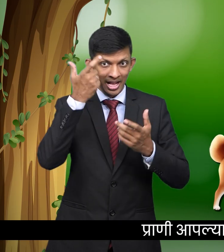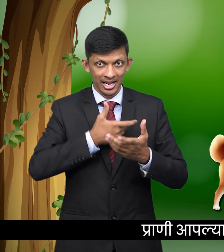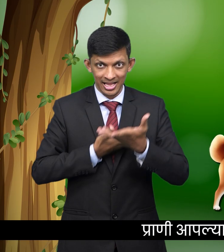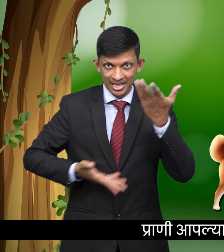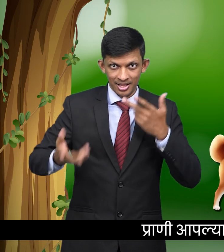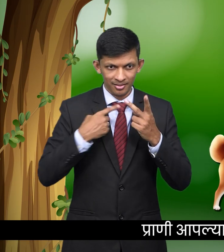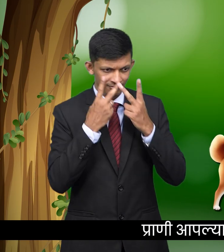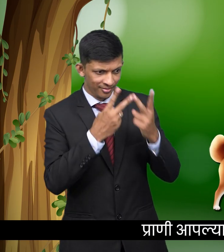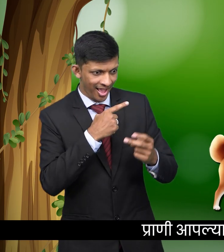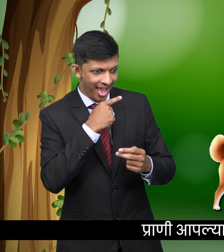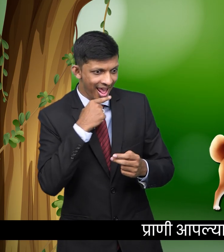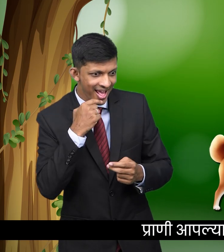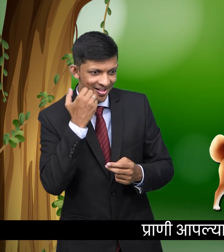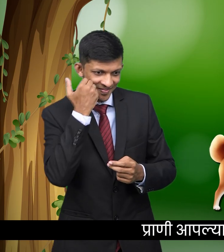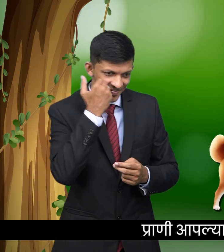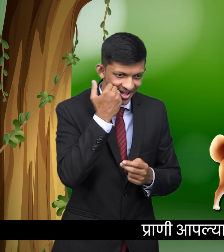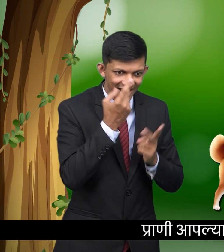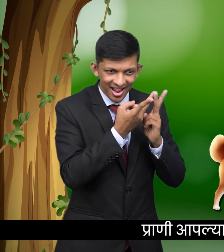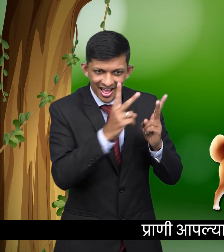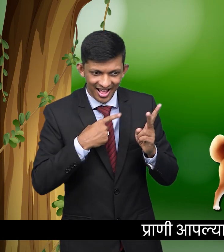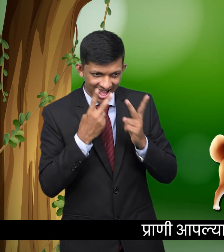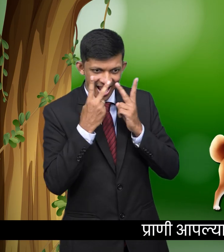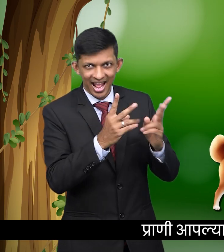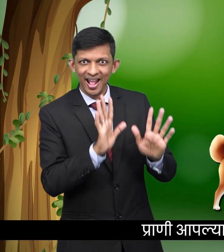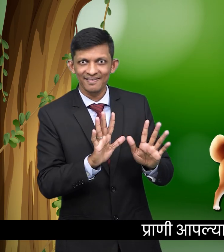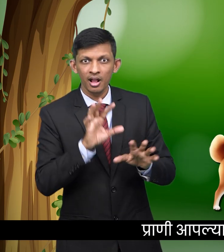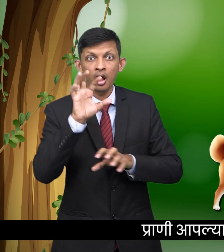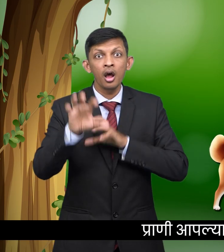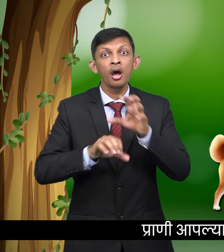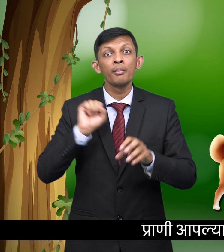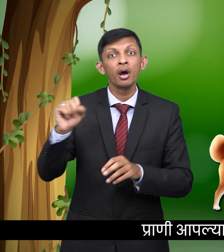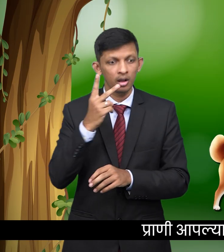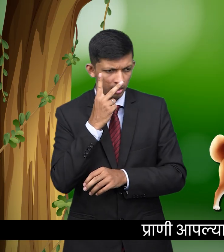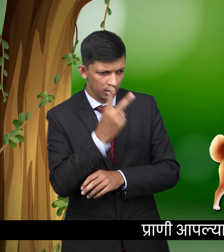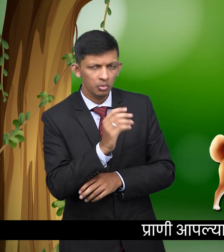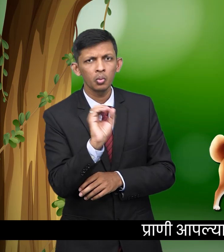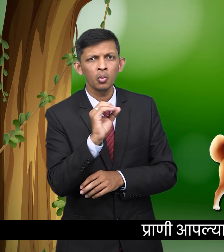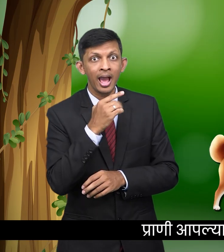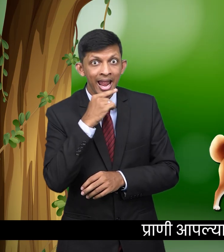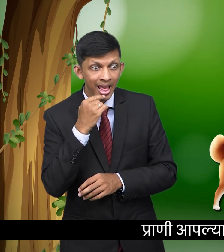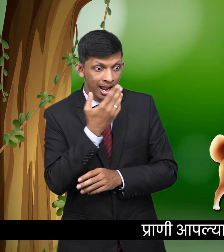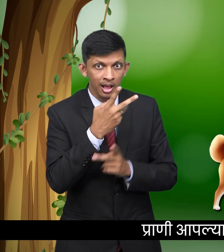प्राणी आपल्या इतके रंग पाहू शकत नाहीत.